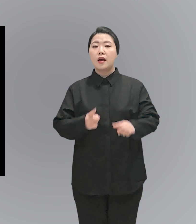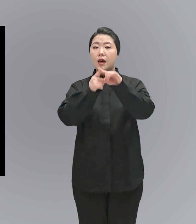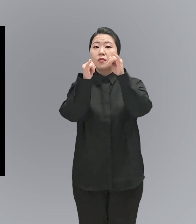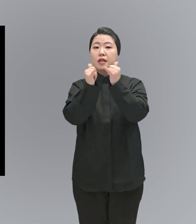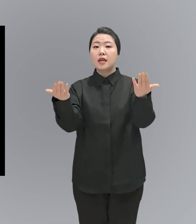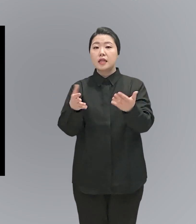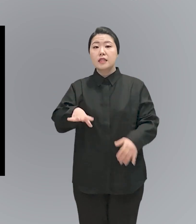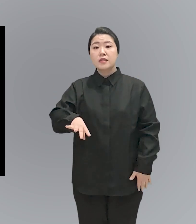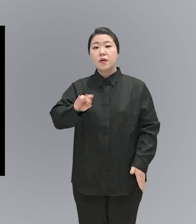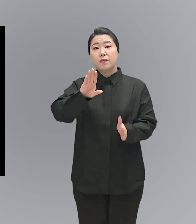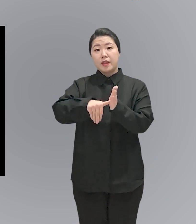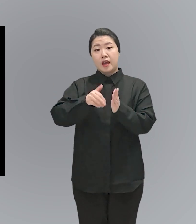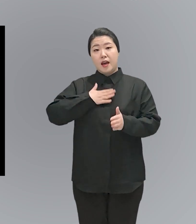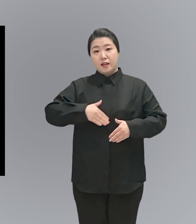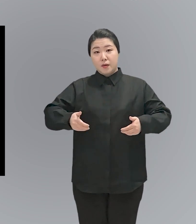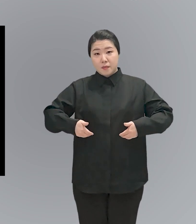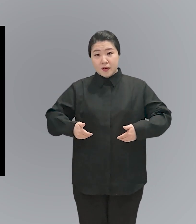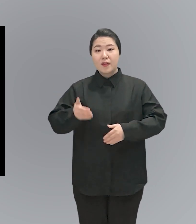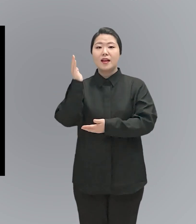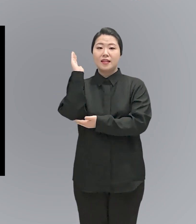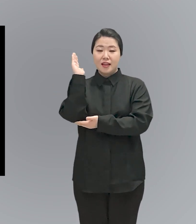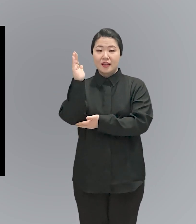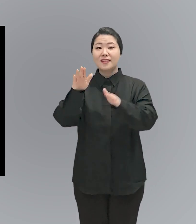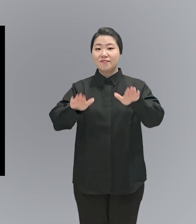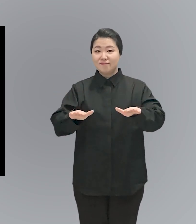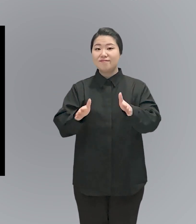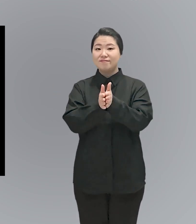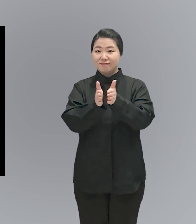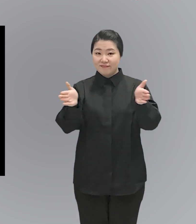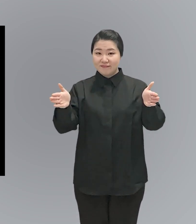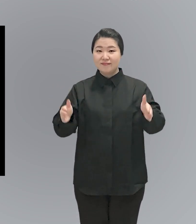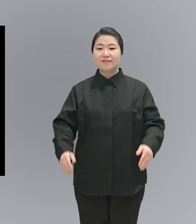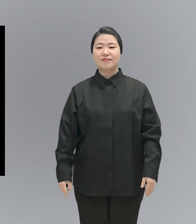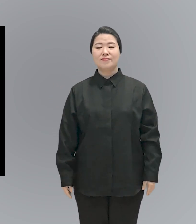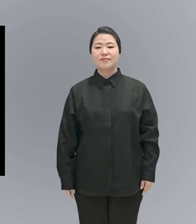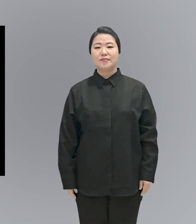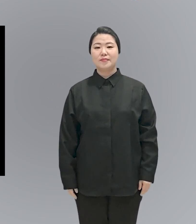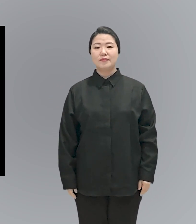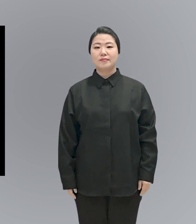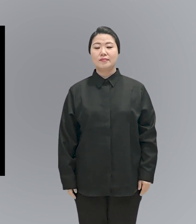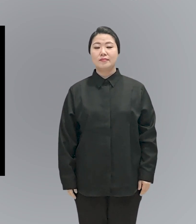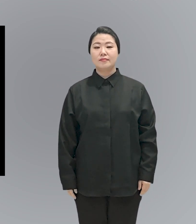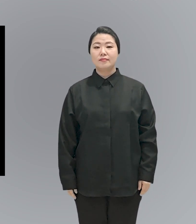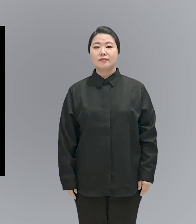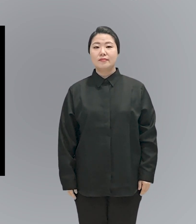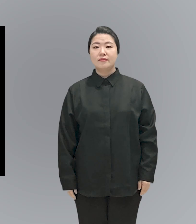신규 간호사가 꼭 알아야 하는 신규 간호사 이야기 지금 시작합니다.